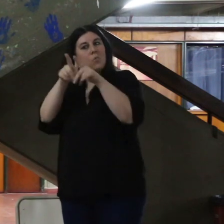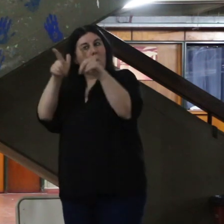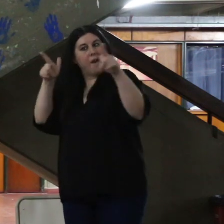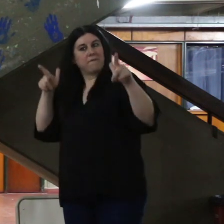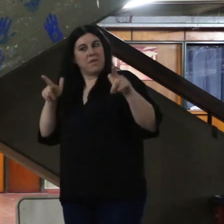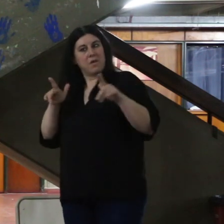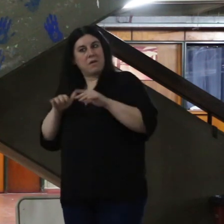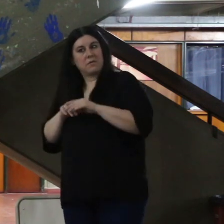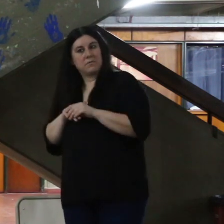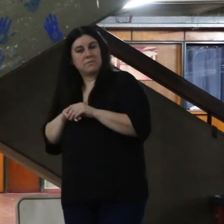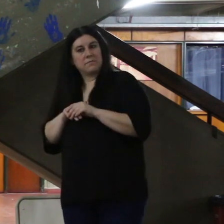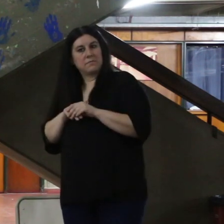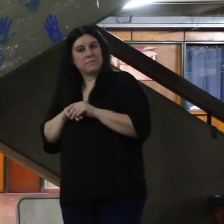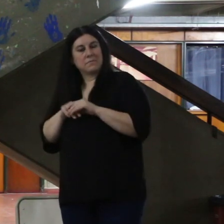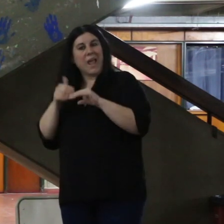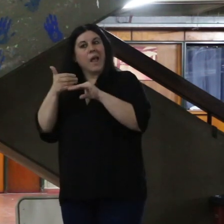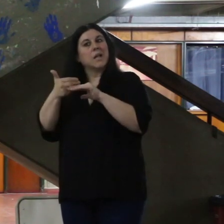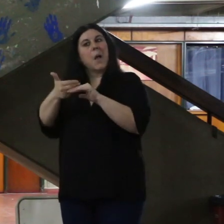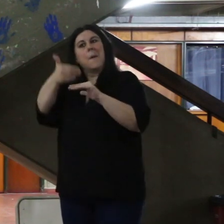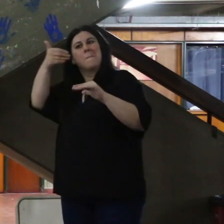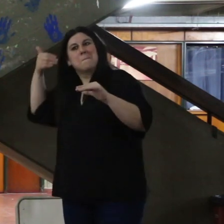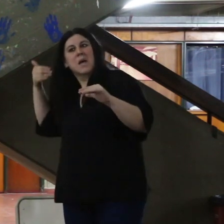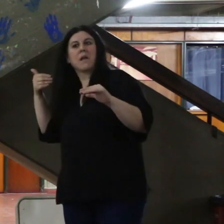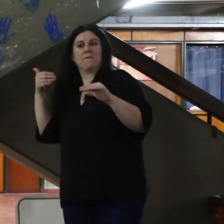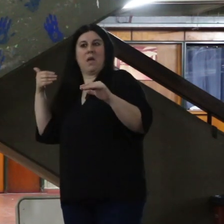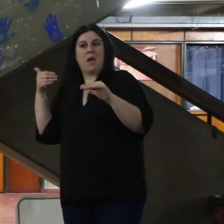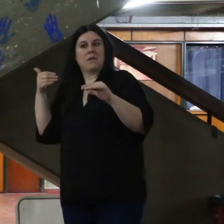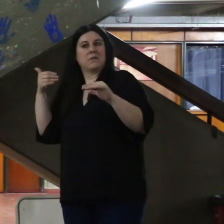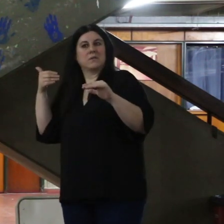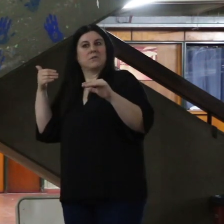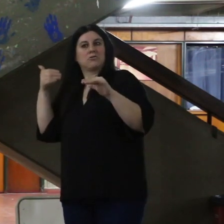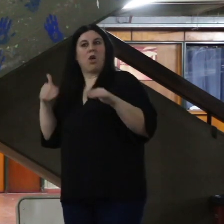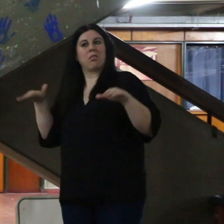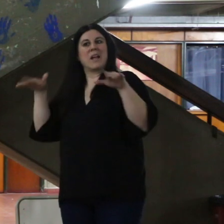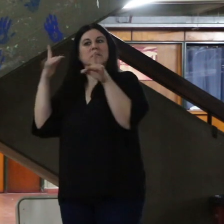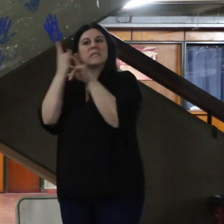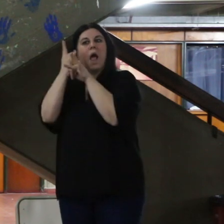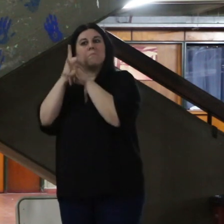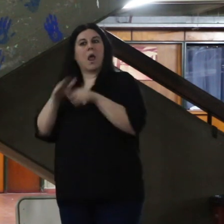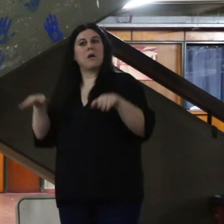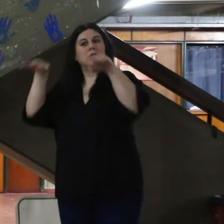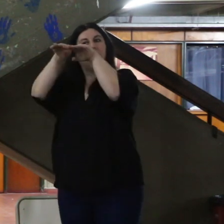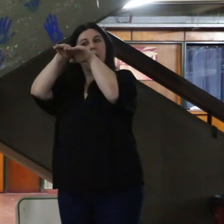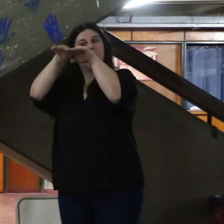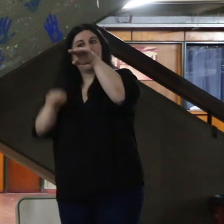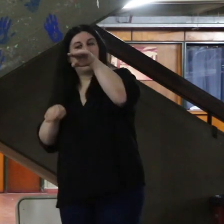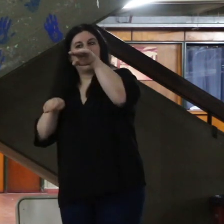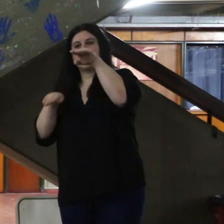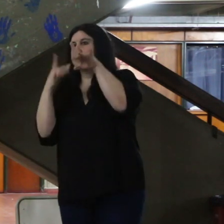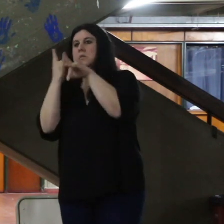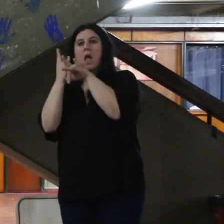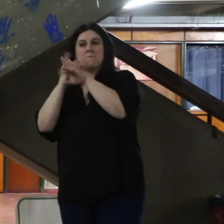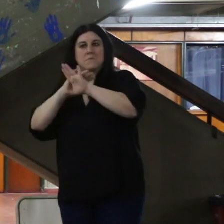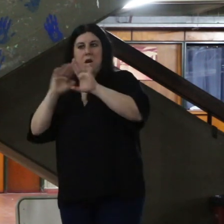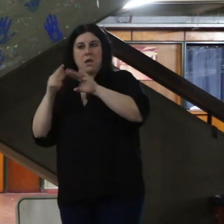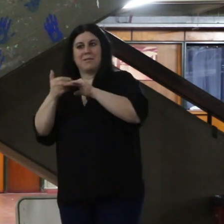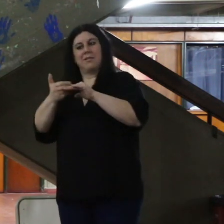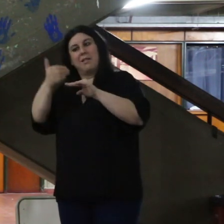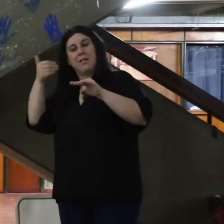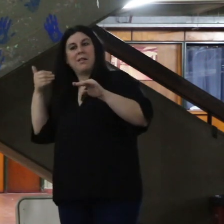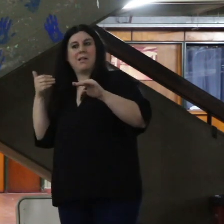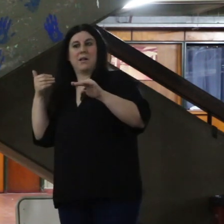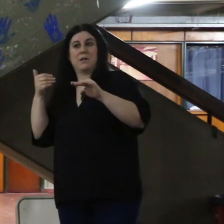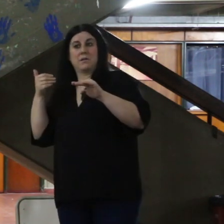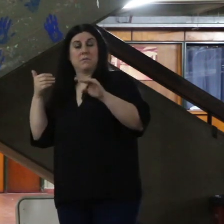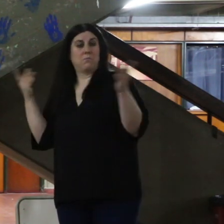¿Sí? Era una previa profundamente desigual. ¿Por qué? Porque entre otras